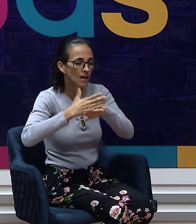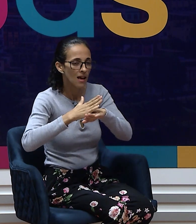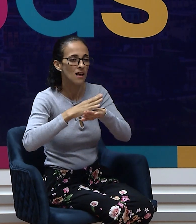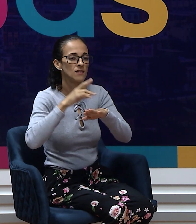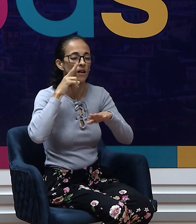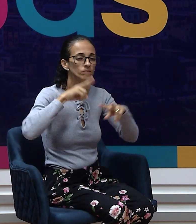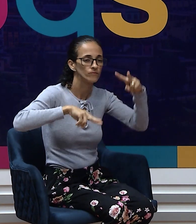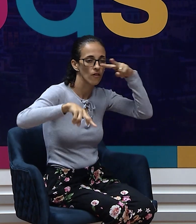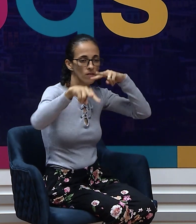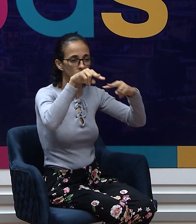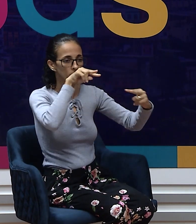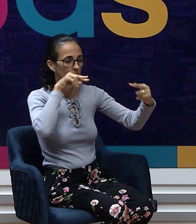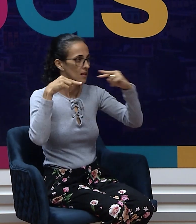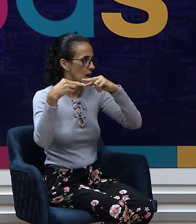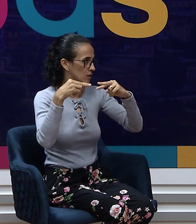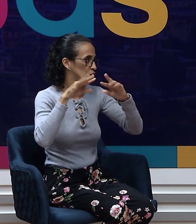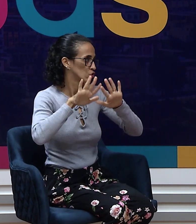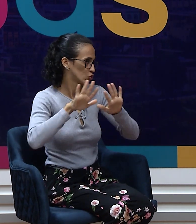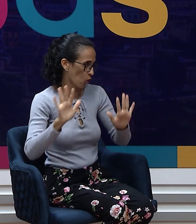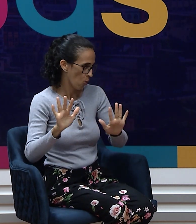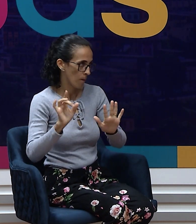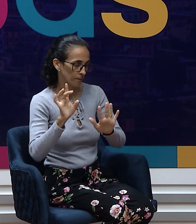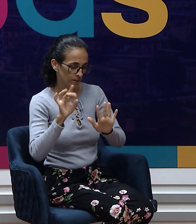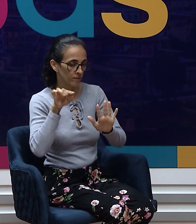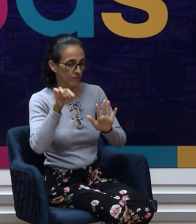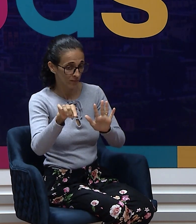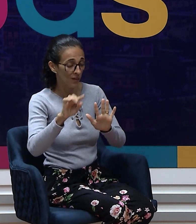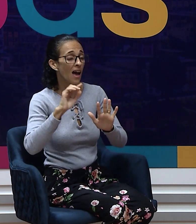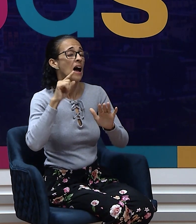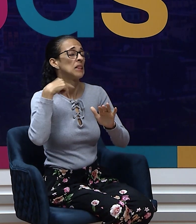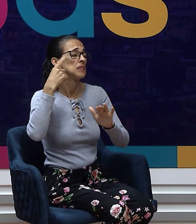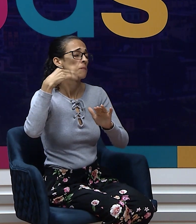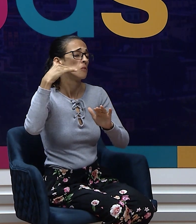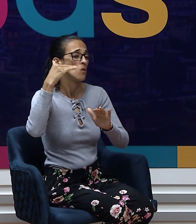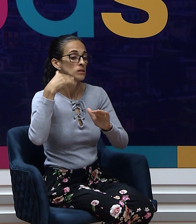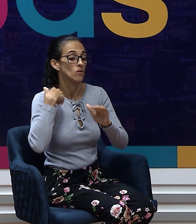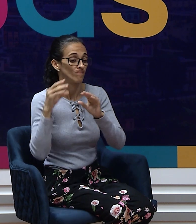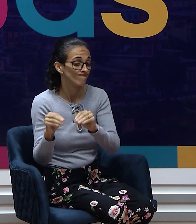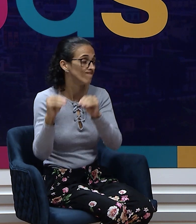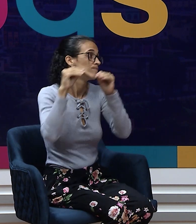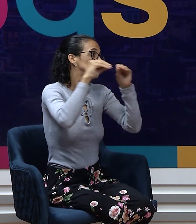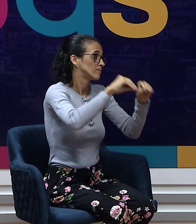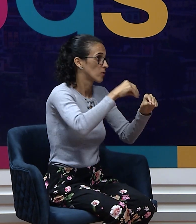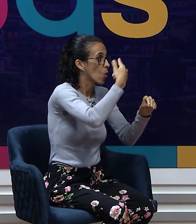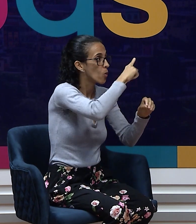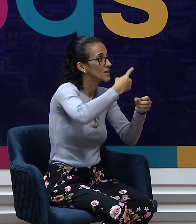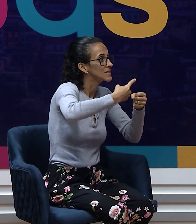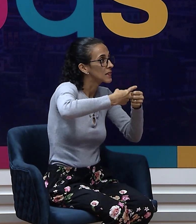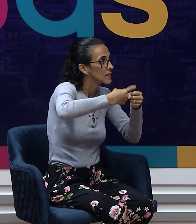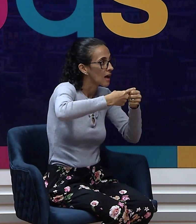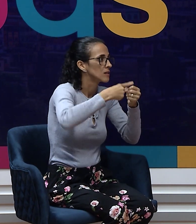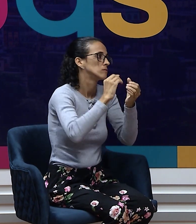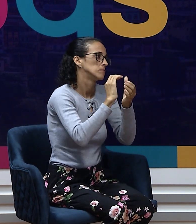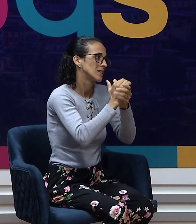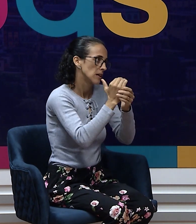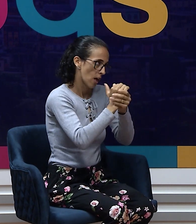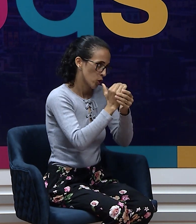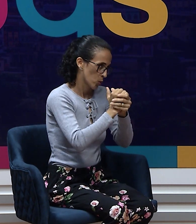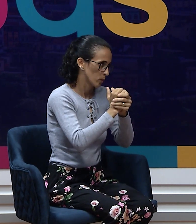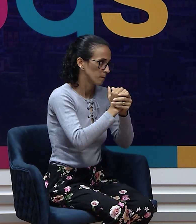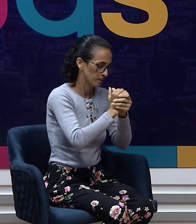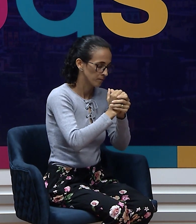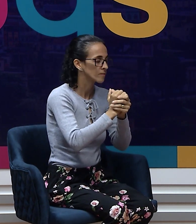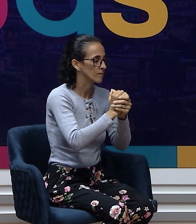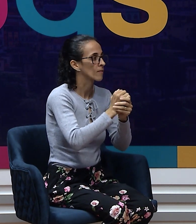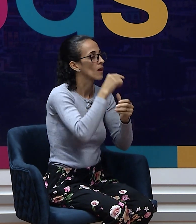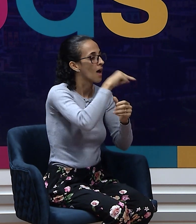obrigado a falar, obrigado a treinar, a gente tinha que sempre acompanhar a oralização. E aí, depois eu tive que mudar para